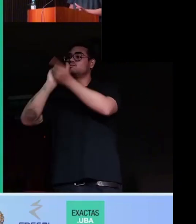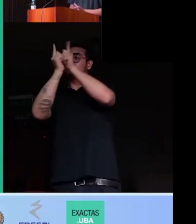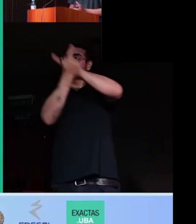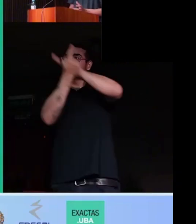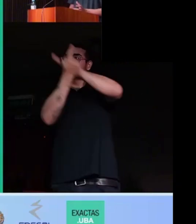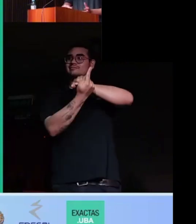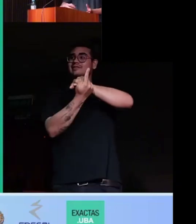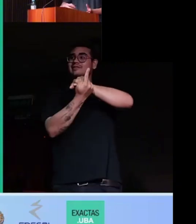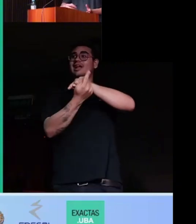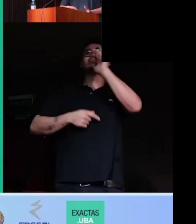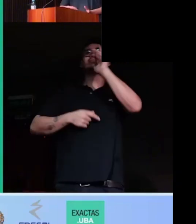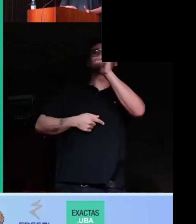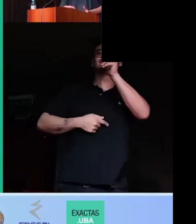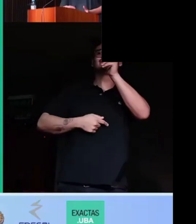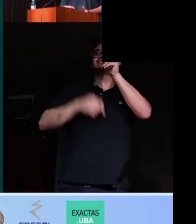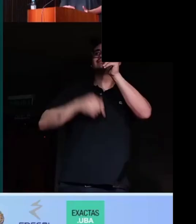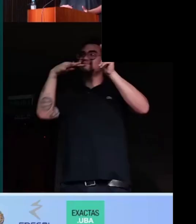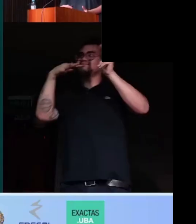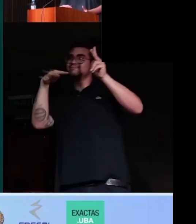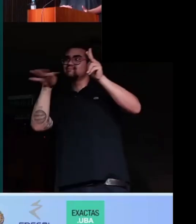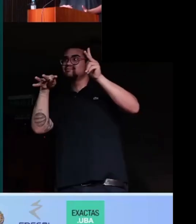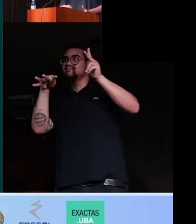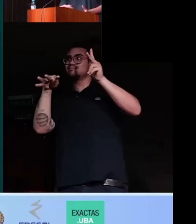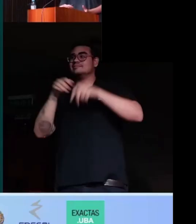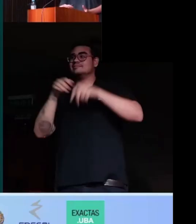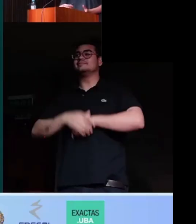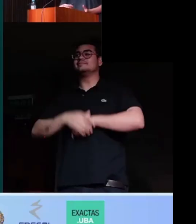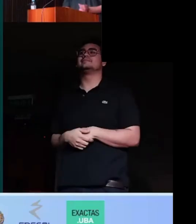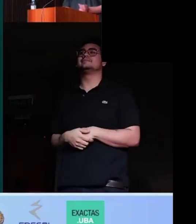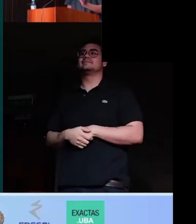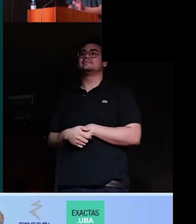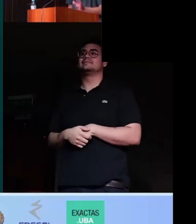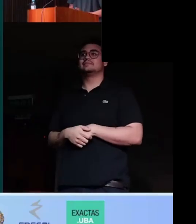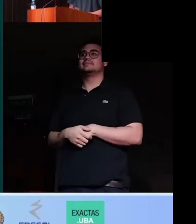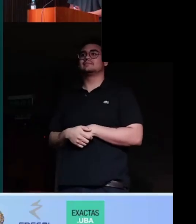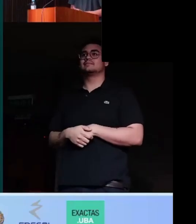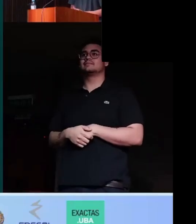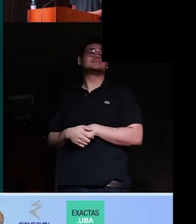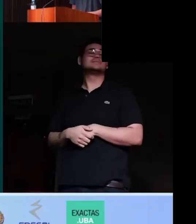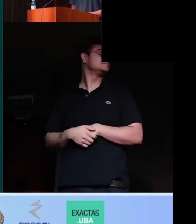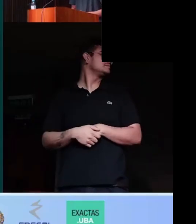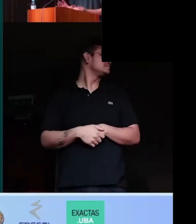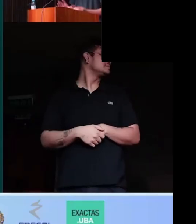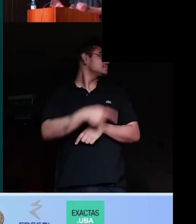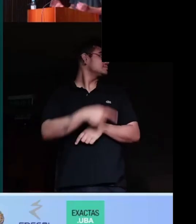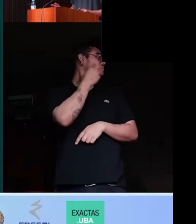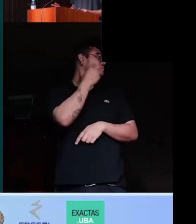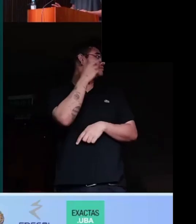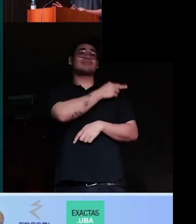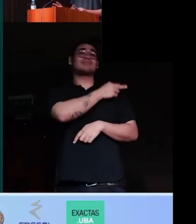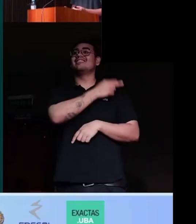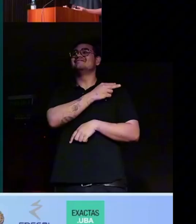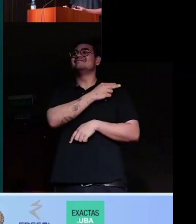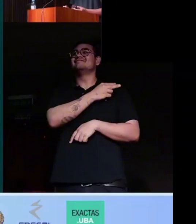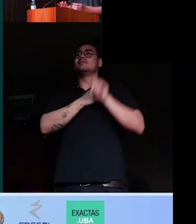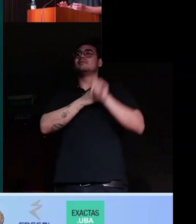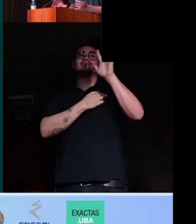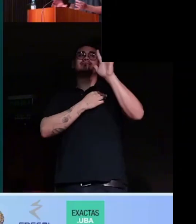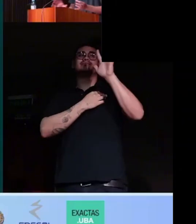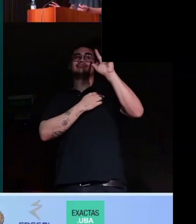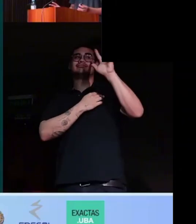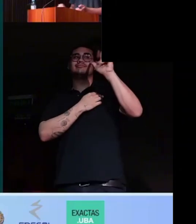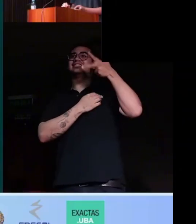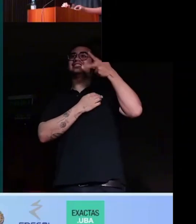digamos, eh, uy, permite traducir señas muy